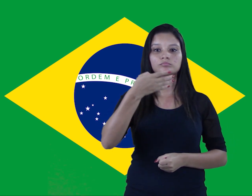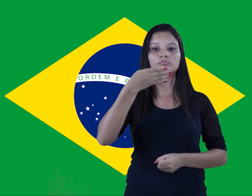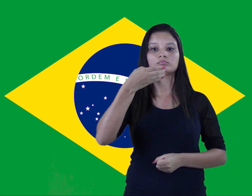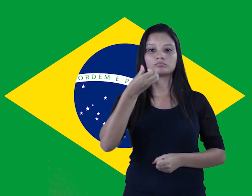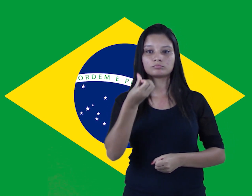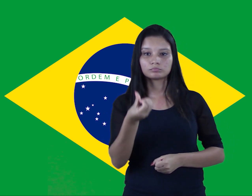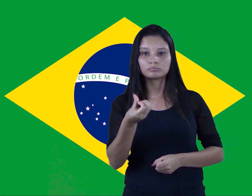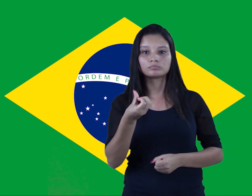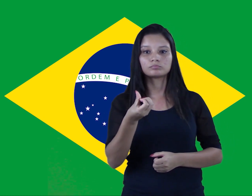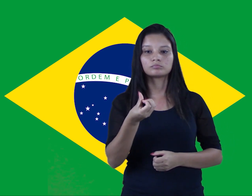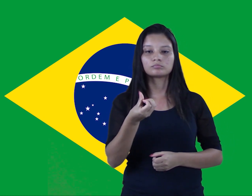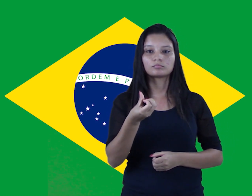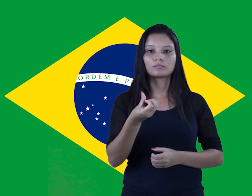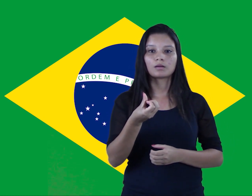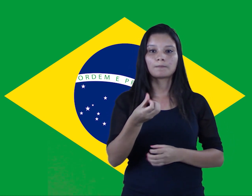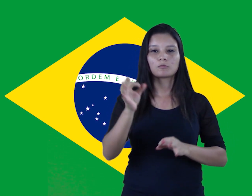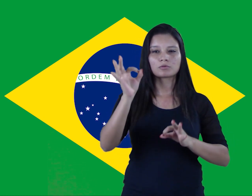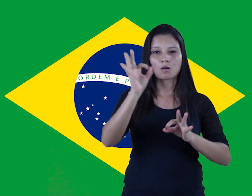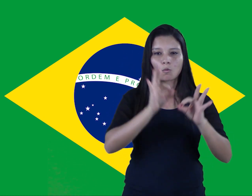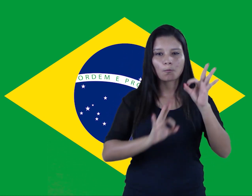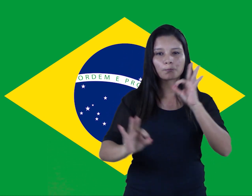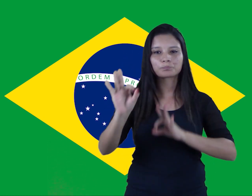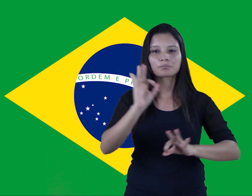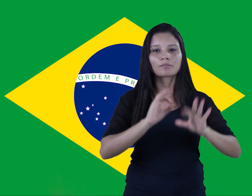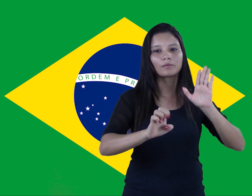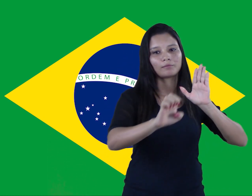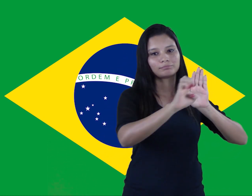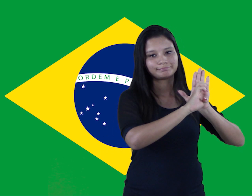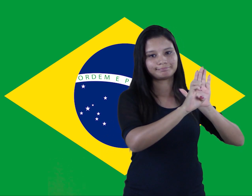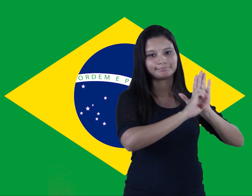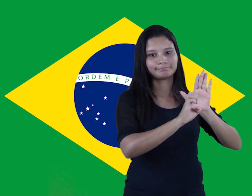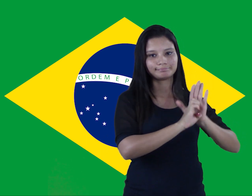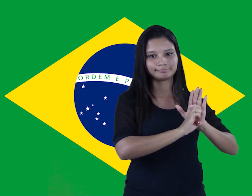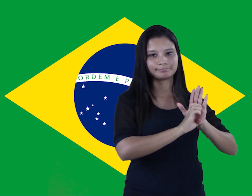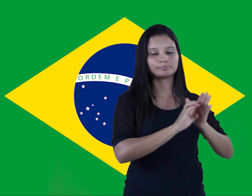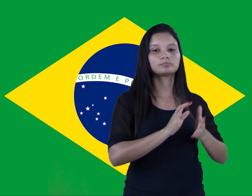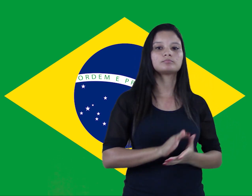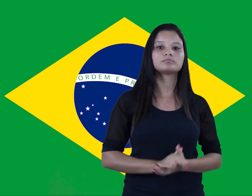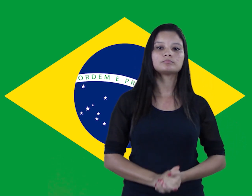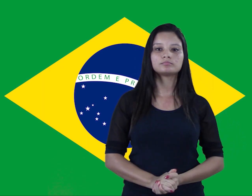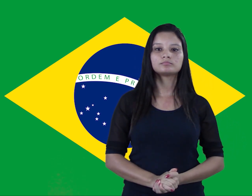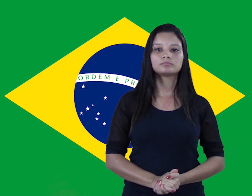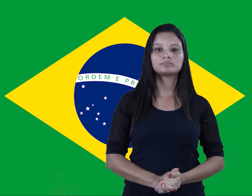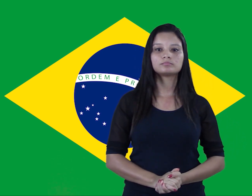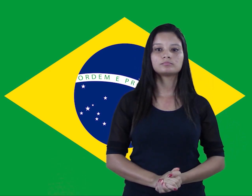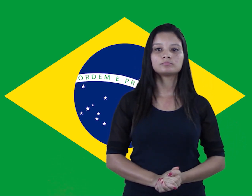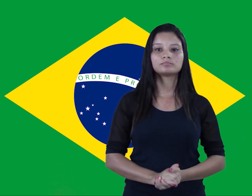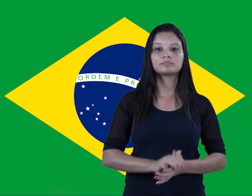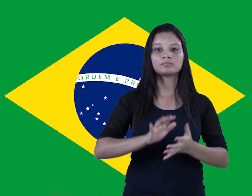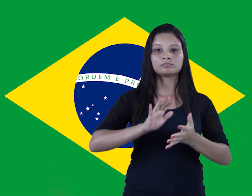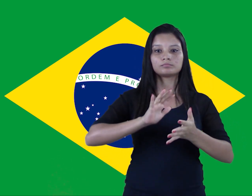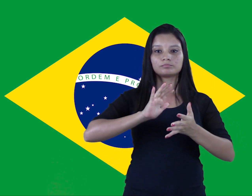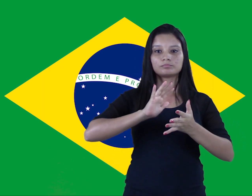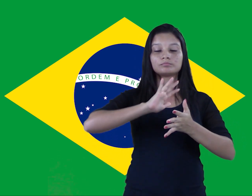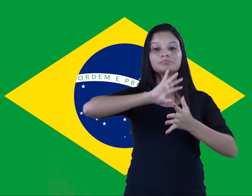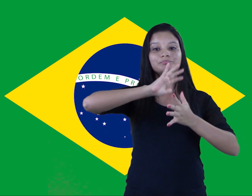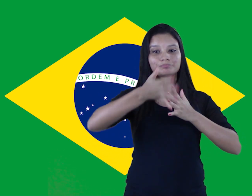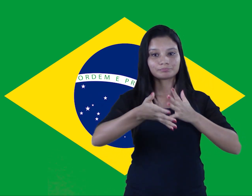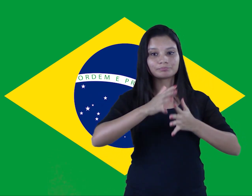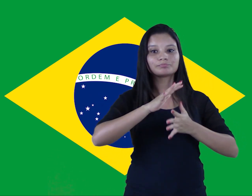1866, após a reformulação de seu estatuto. A língua brasileira de sinais,